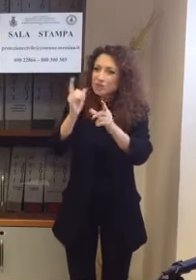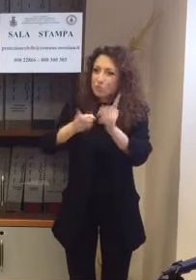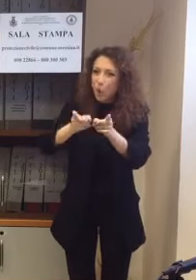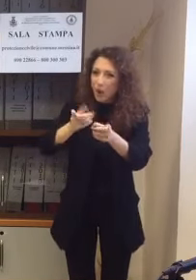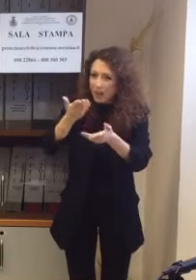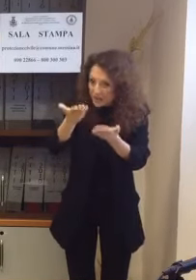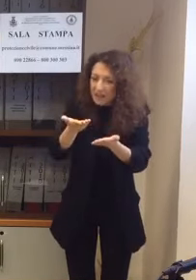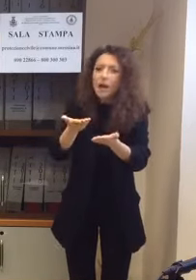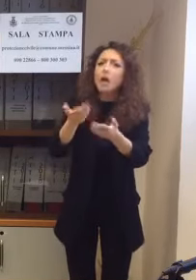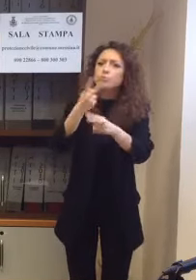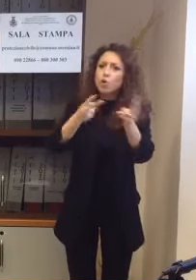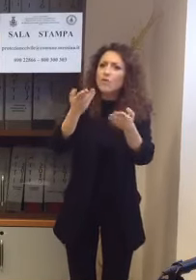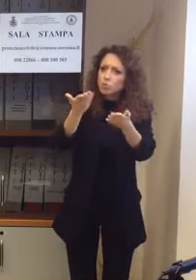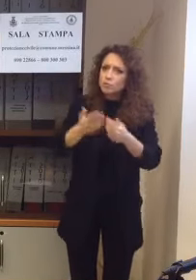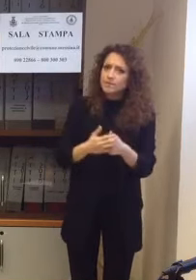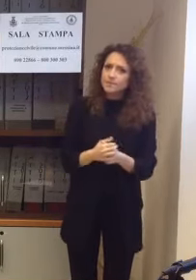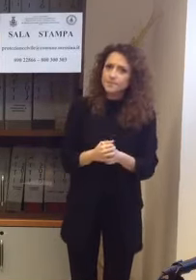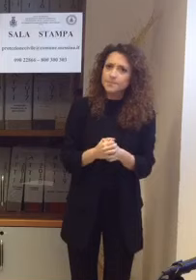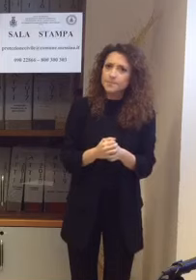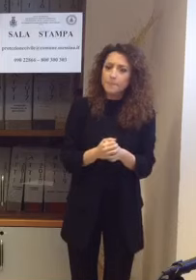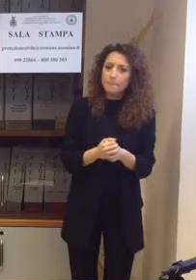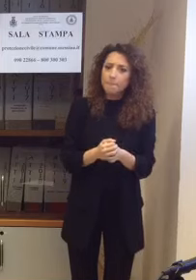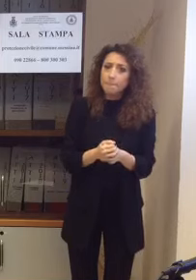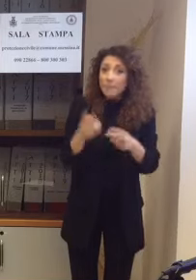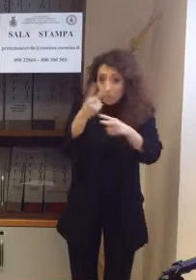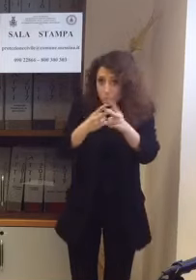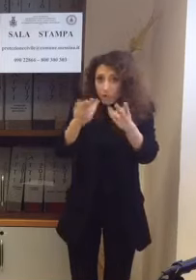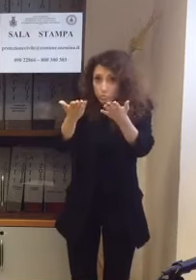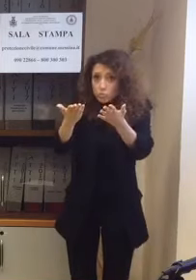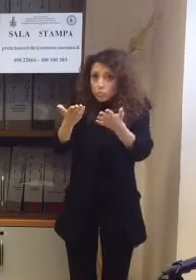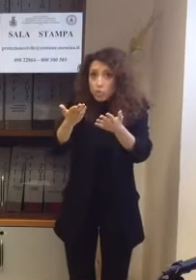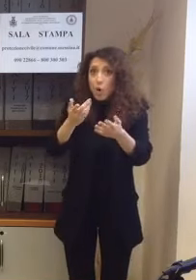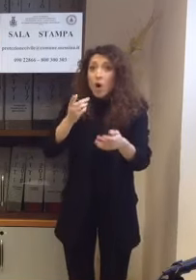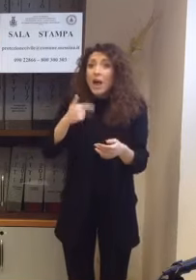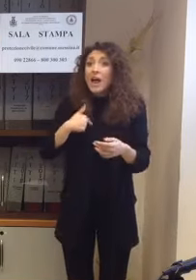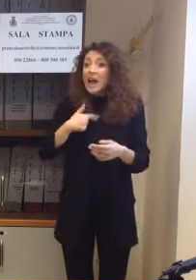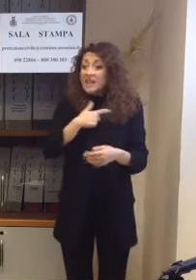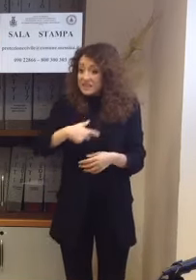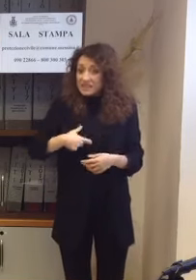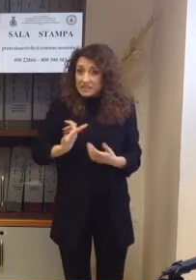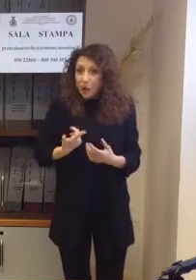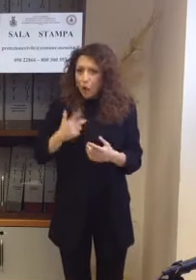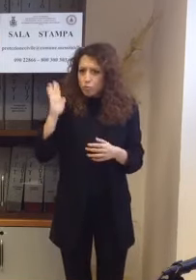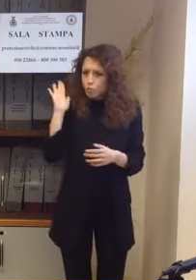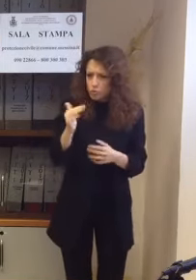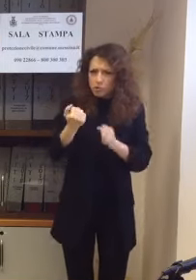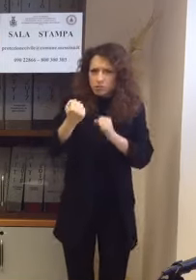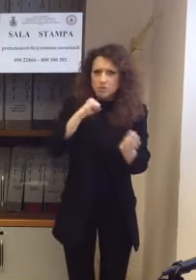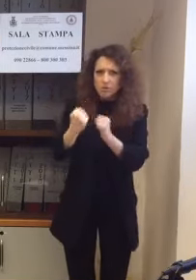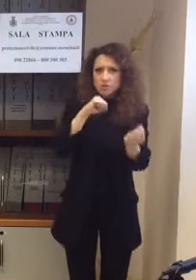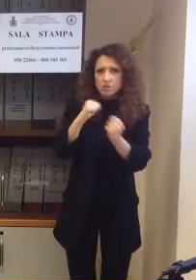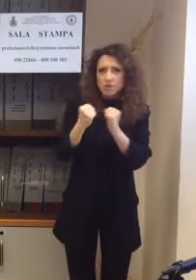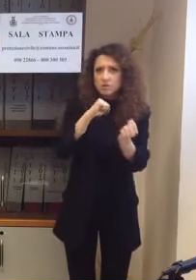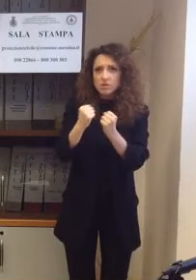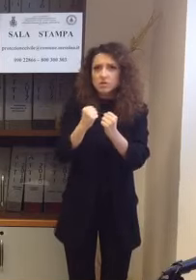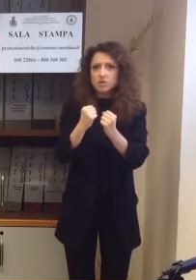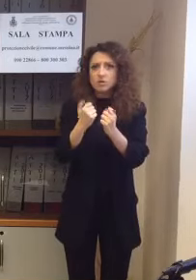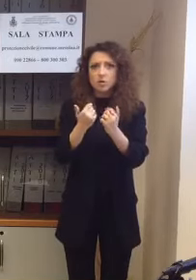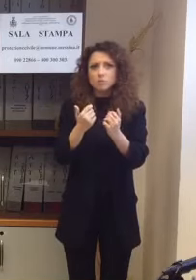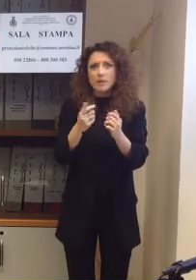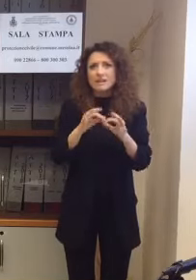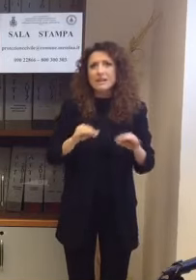Prova tu a rimuovere definitivamente un sindaco che si batte ogni giorno per la sua terra. Vediamo se